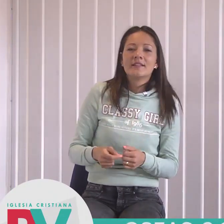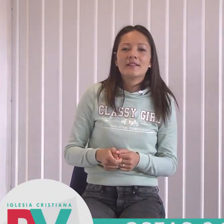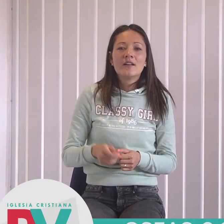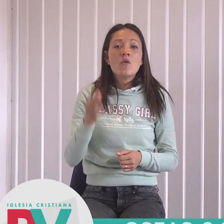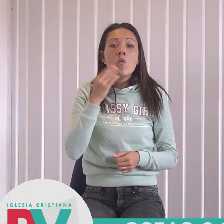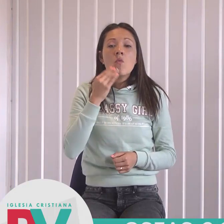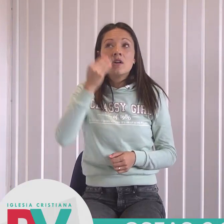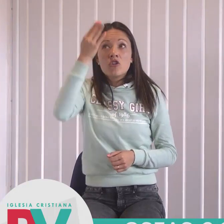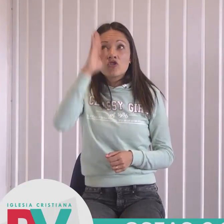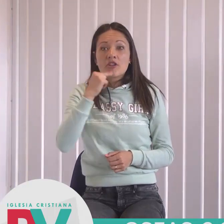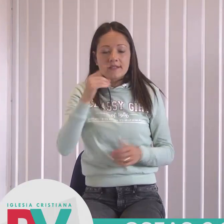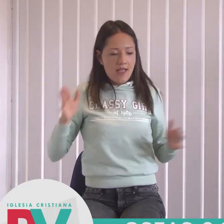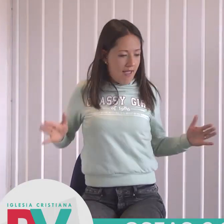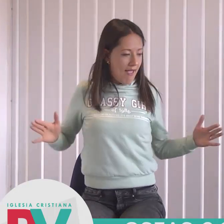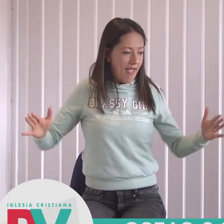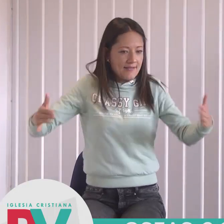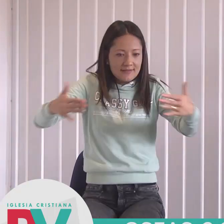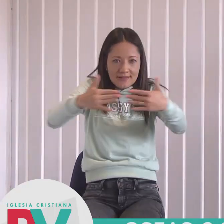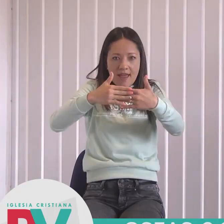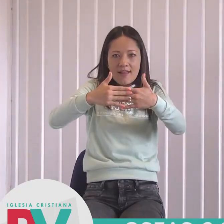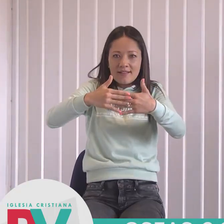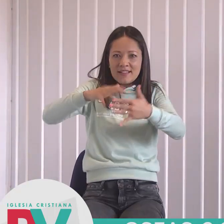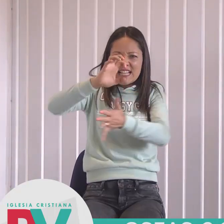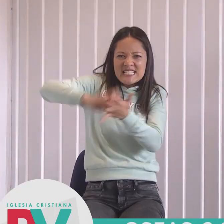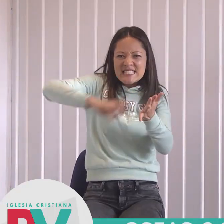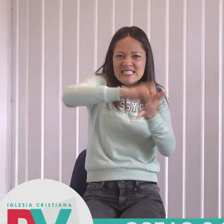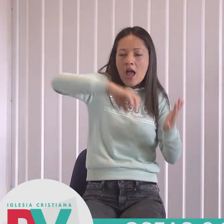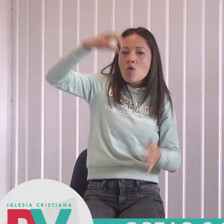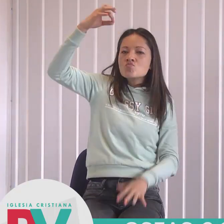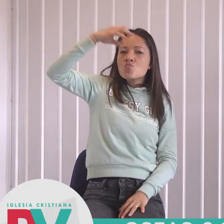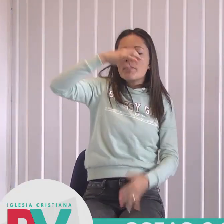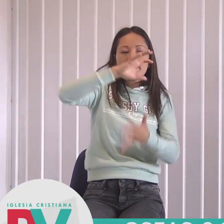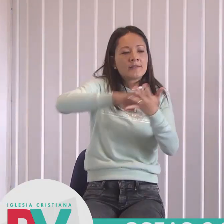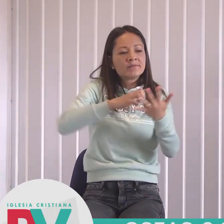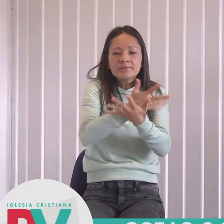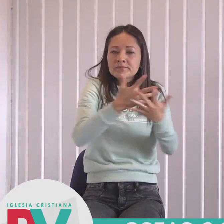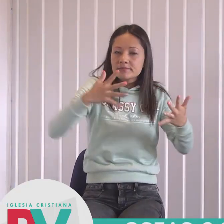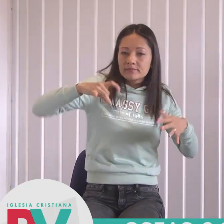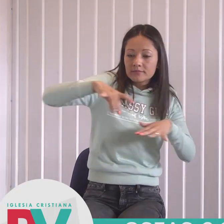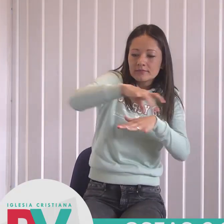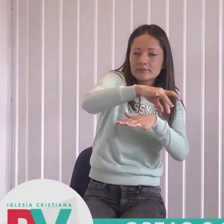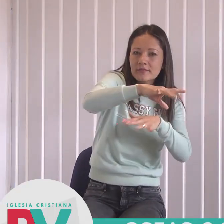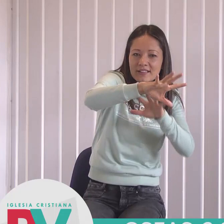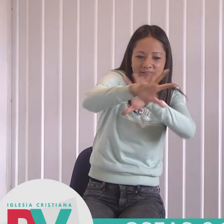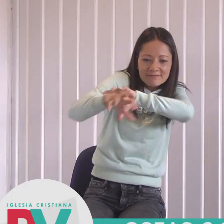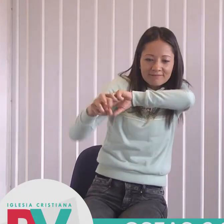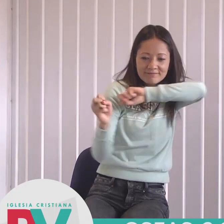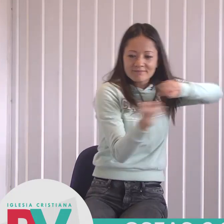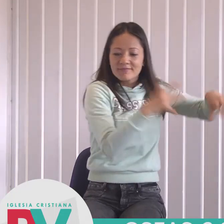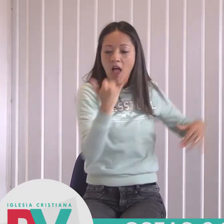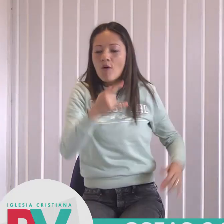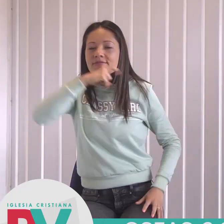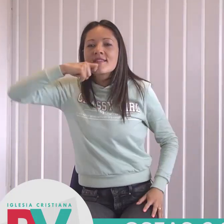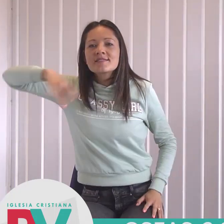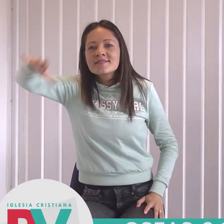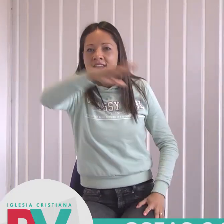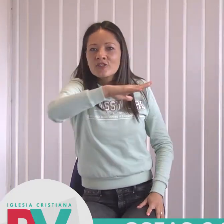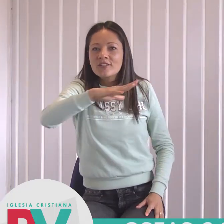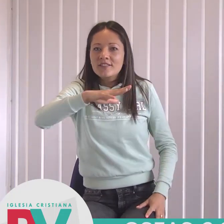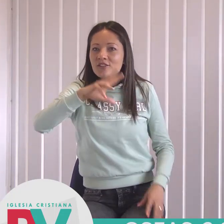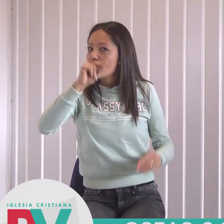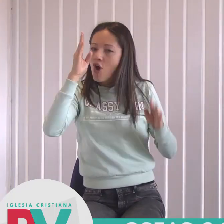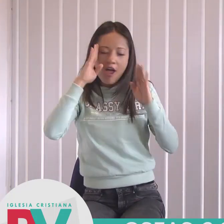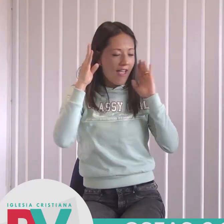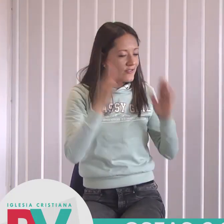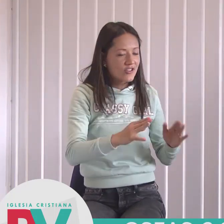dice que encierra y que todo el viñedo y todo lo que había en la granja, ¿qué está diciendo Dios? No los escucharé. Porque ¿a quién